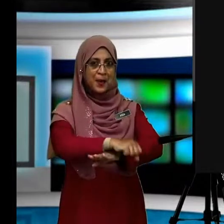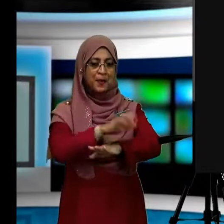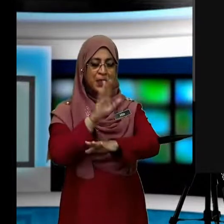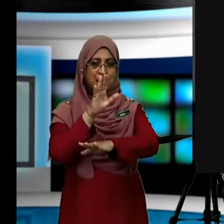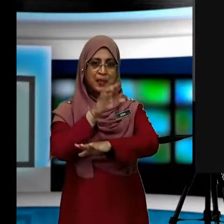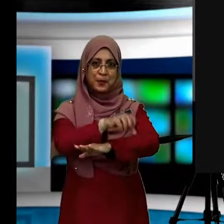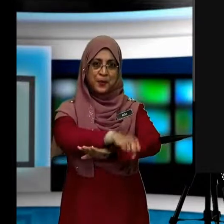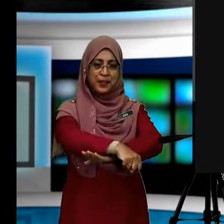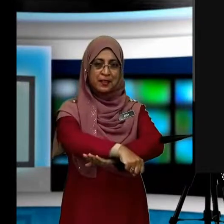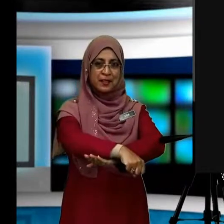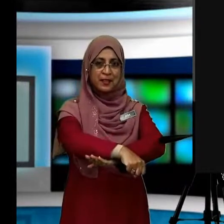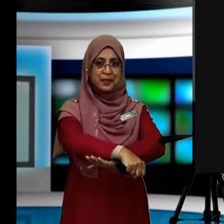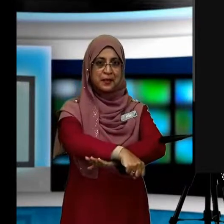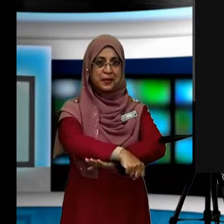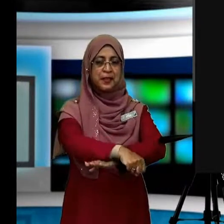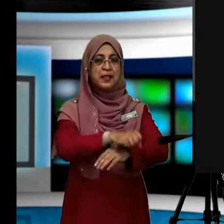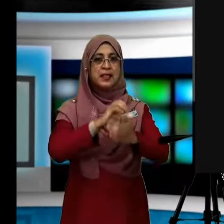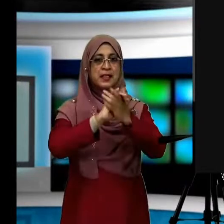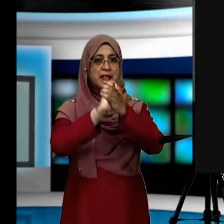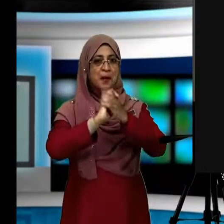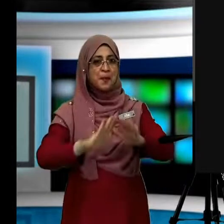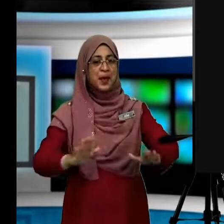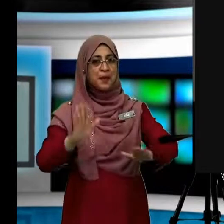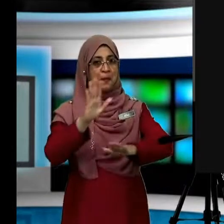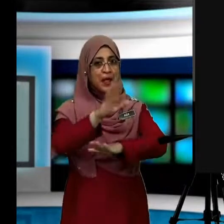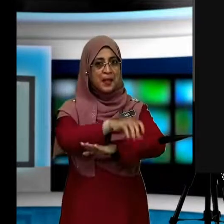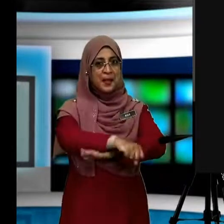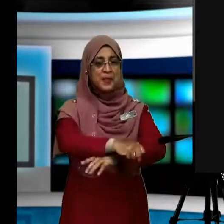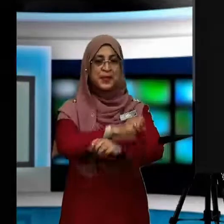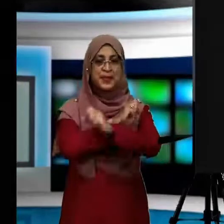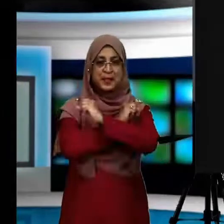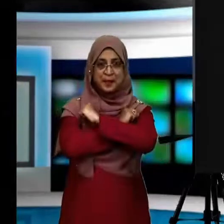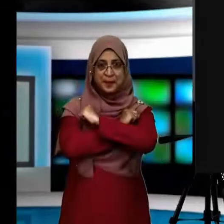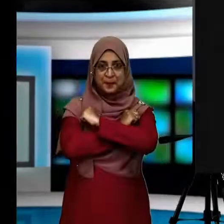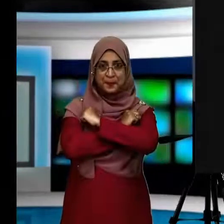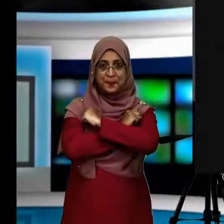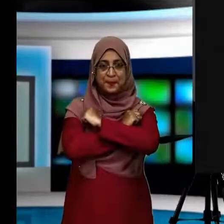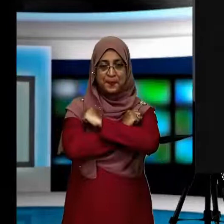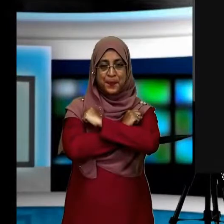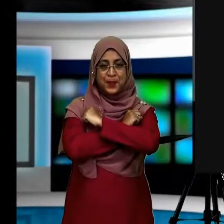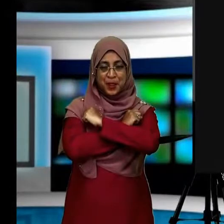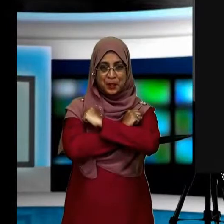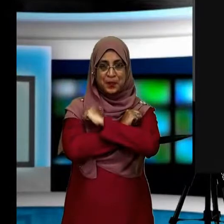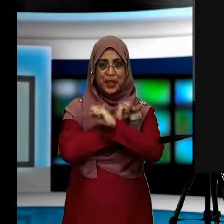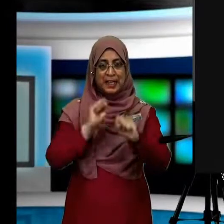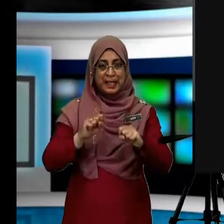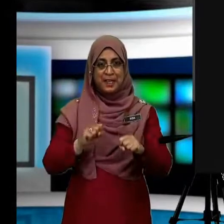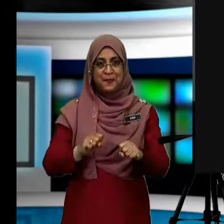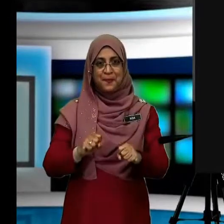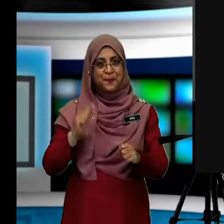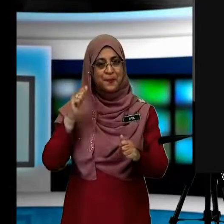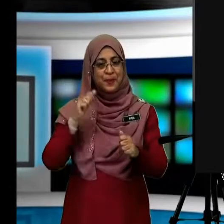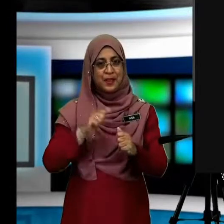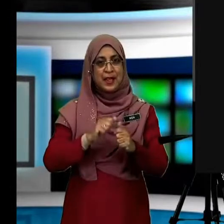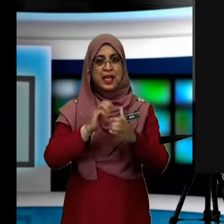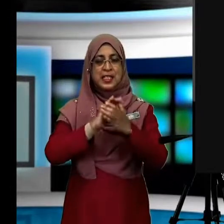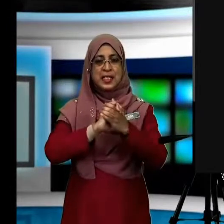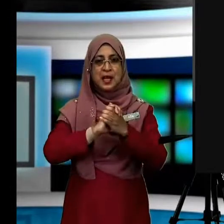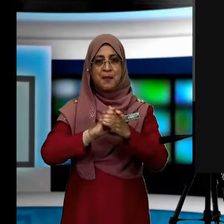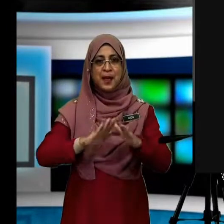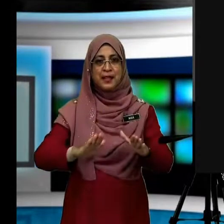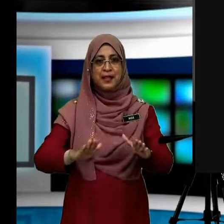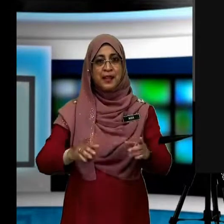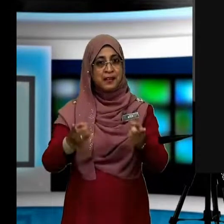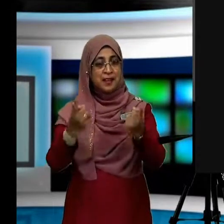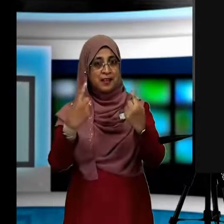Matahari pundak ada Selamat malam sayang kep ringan selamat